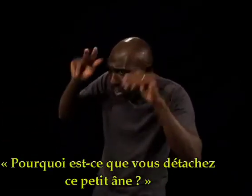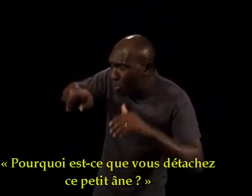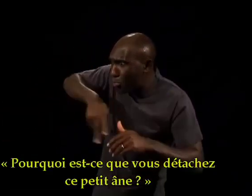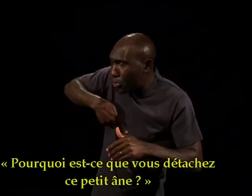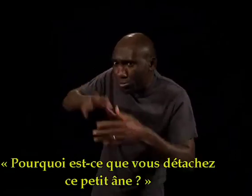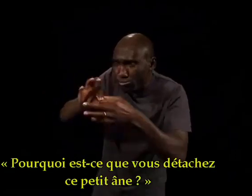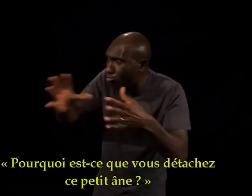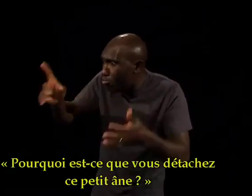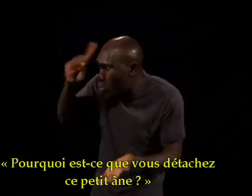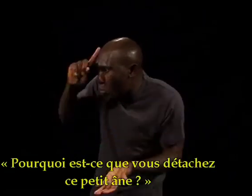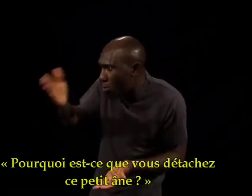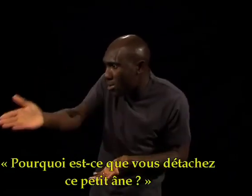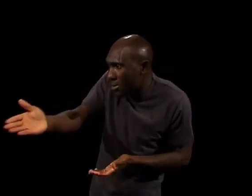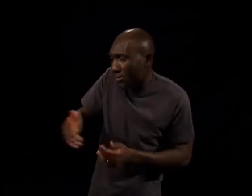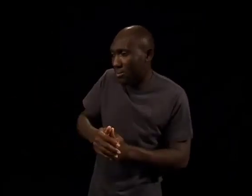Pourquoi est-ce que vous détachez ce petit âne?